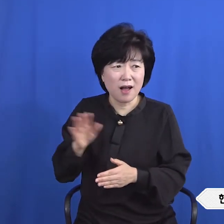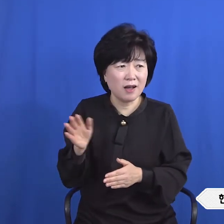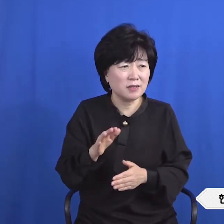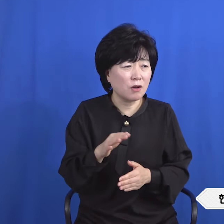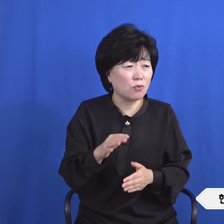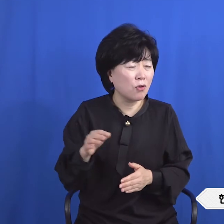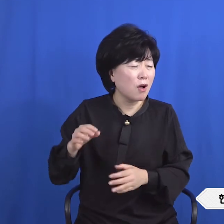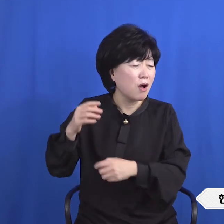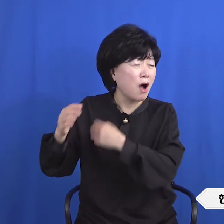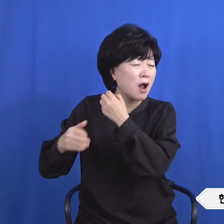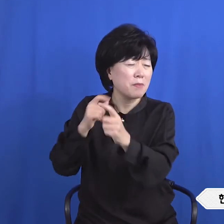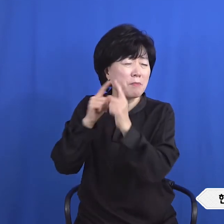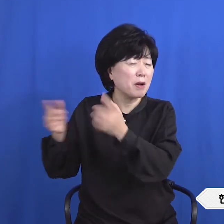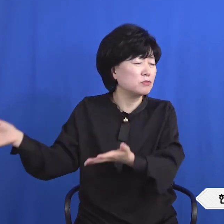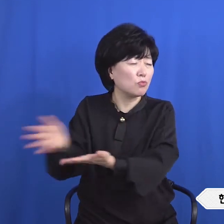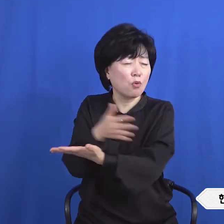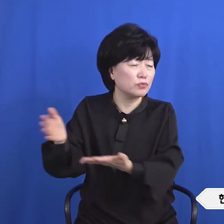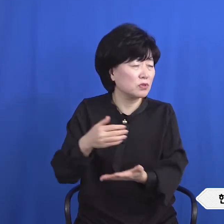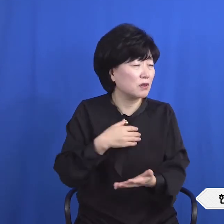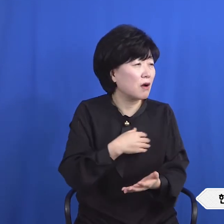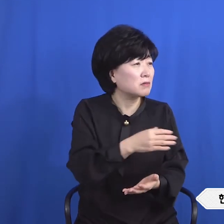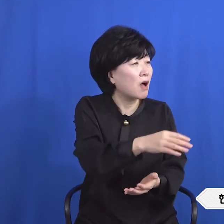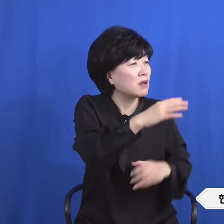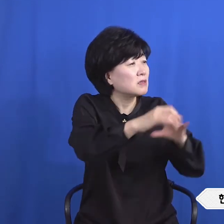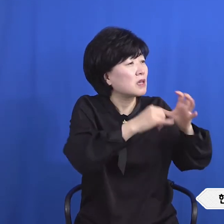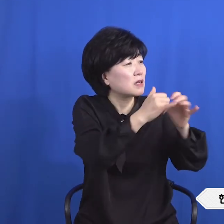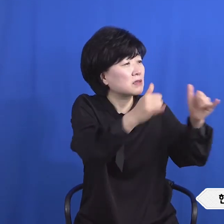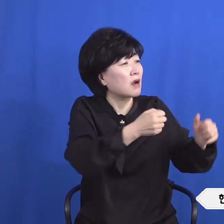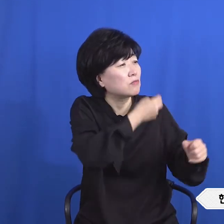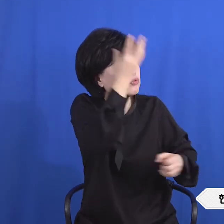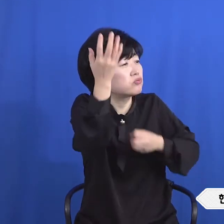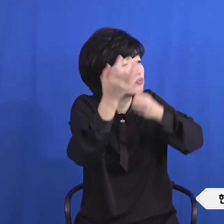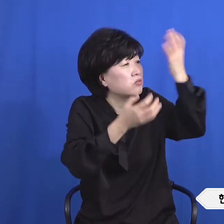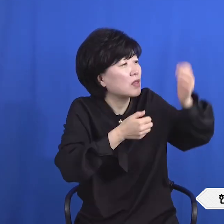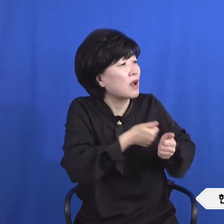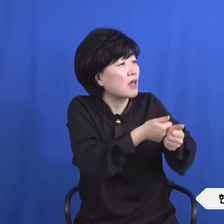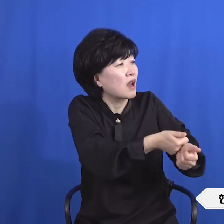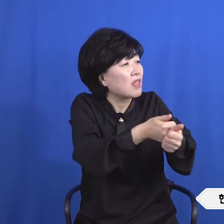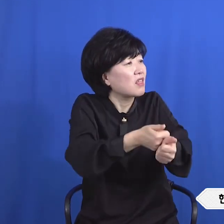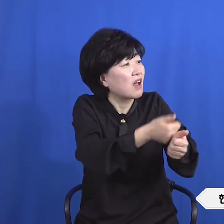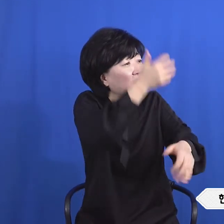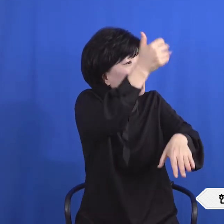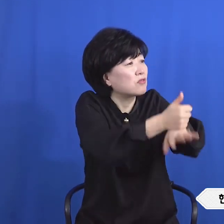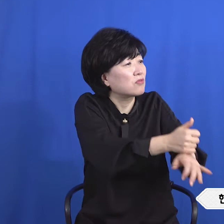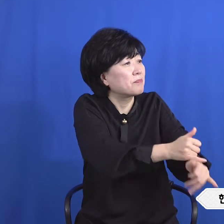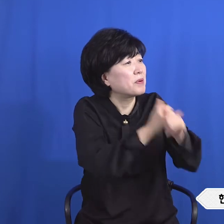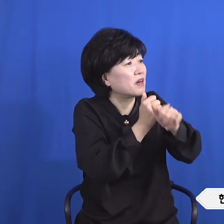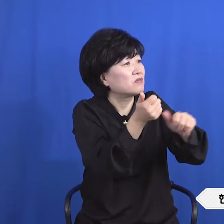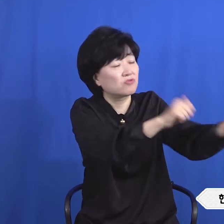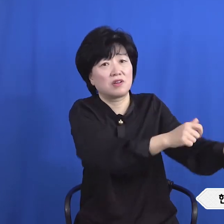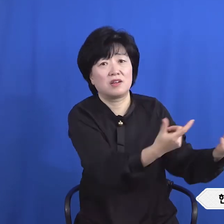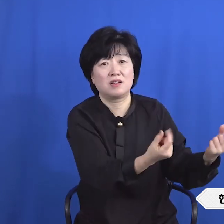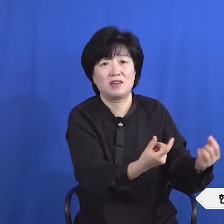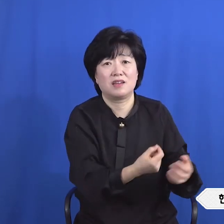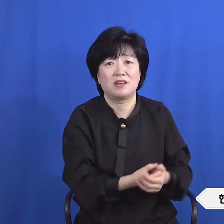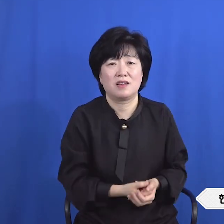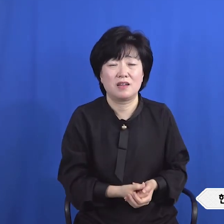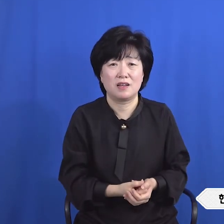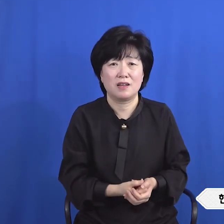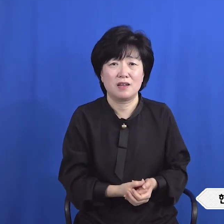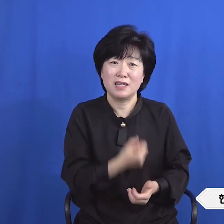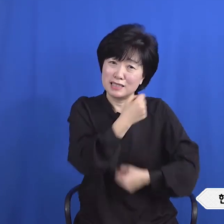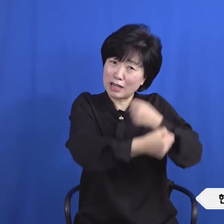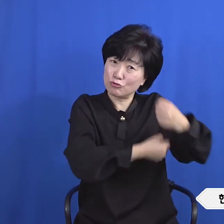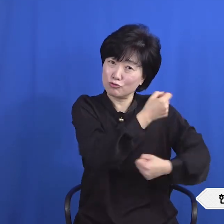따라가다가 나중에는 망하는 것입니다. 그러니까 엄밀히 말하면 자율 하지만 자율도 아닙니다.